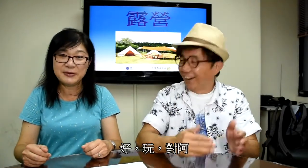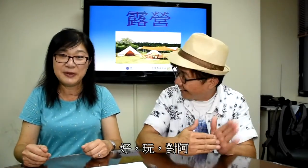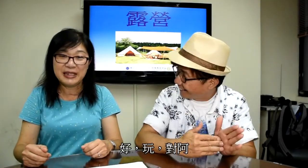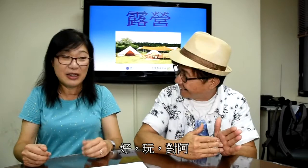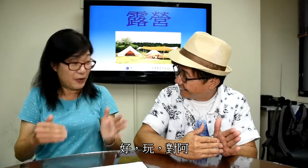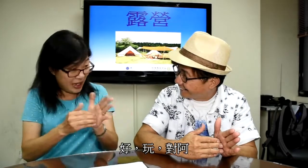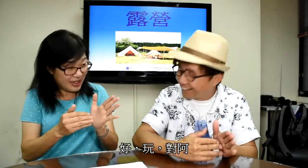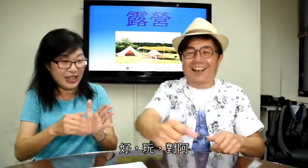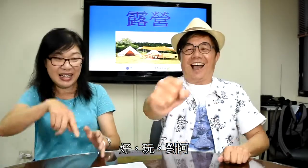好，完，对了，